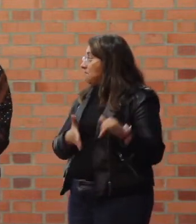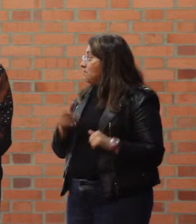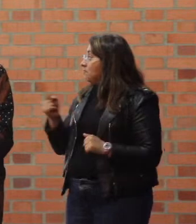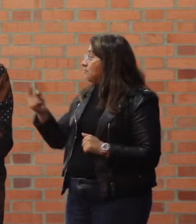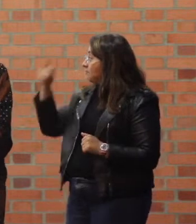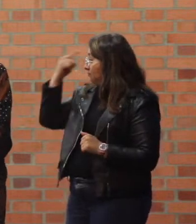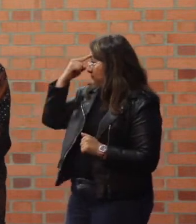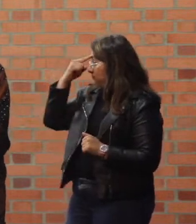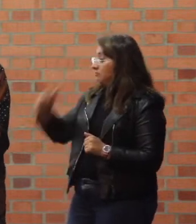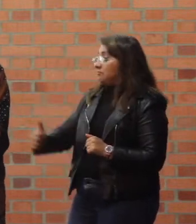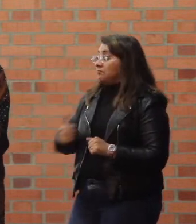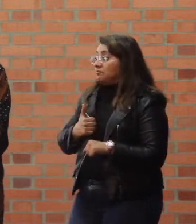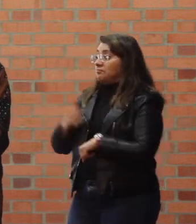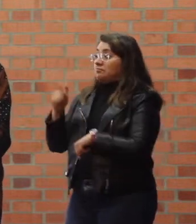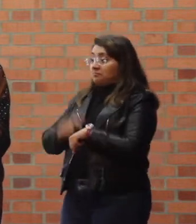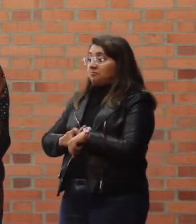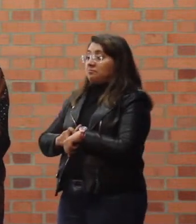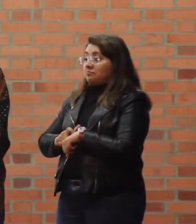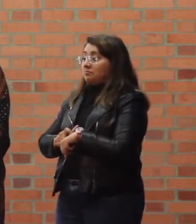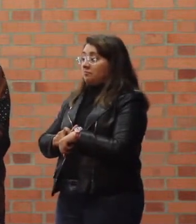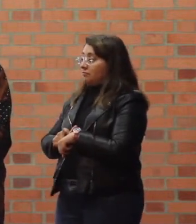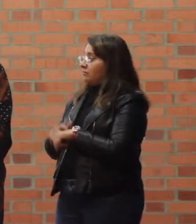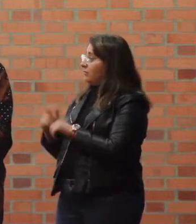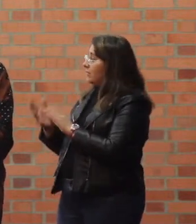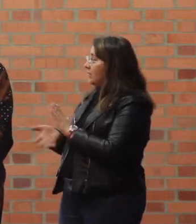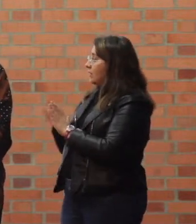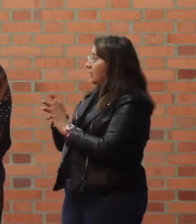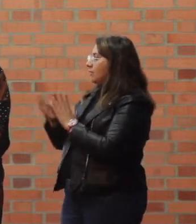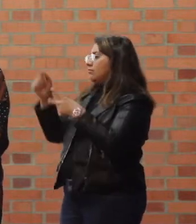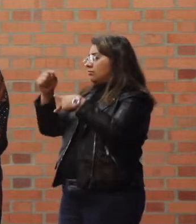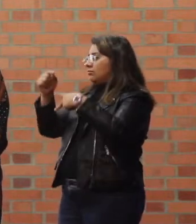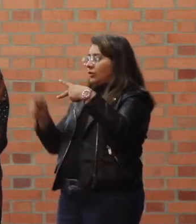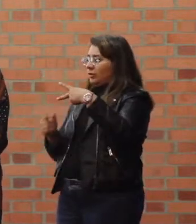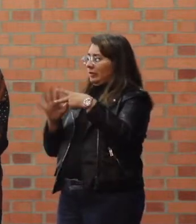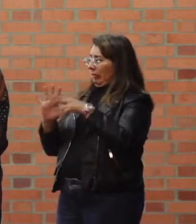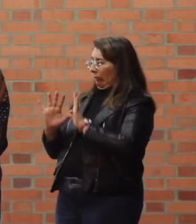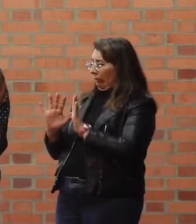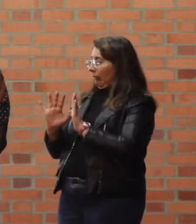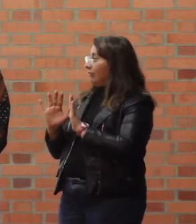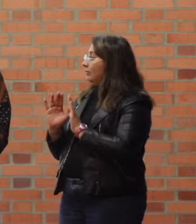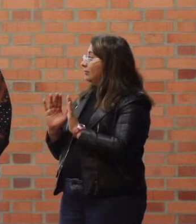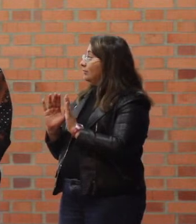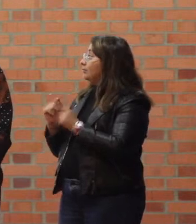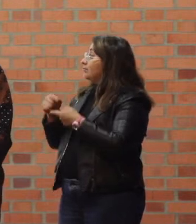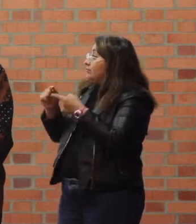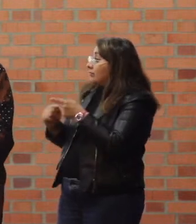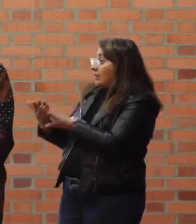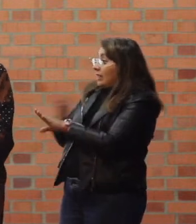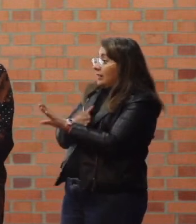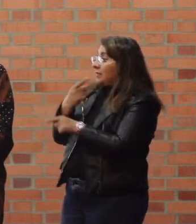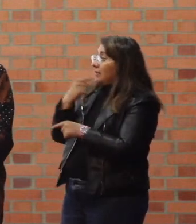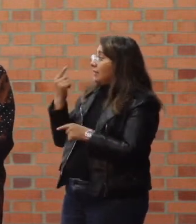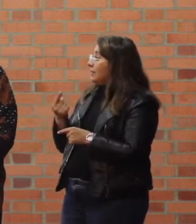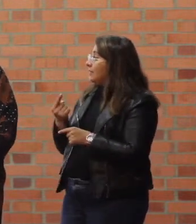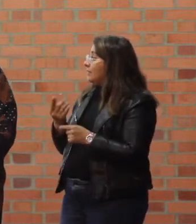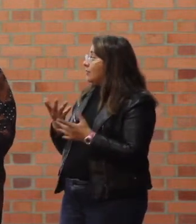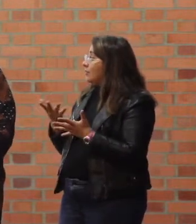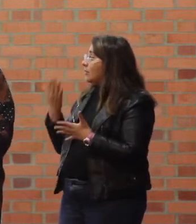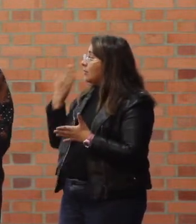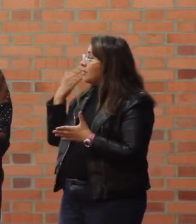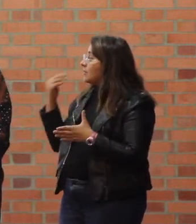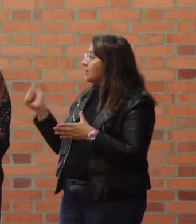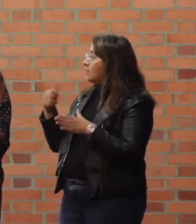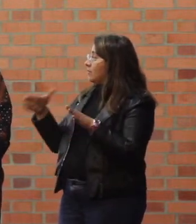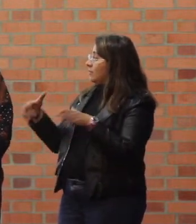y quería yo iba voy a decir una cosa muy corta no crean que me voy a alargar pero no puedo no decir que nosotras hemos